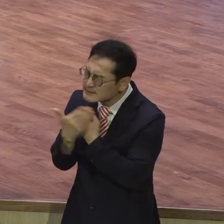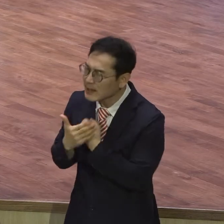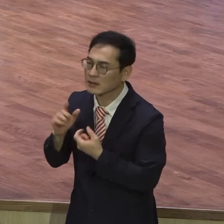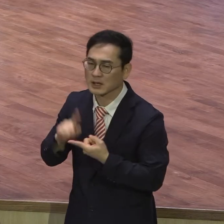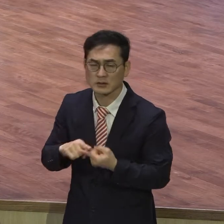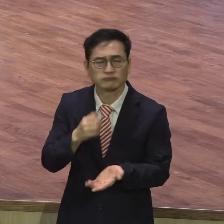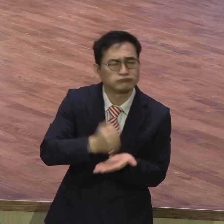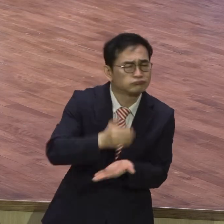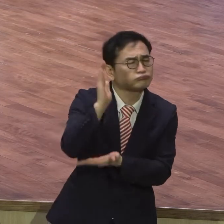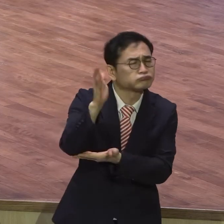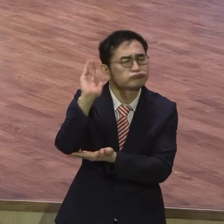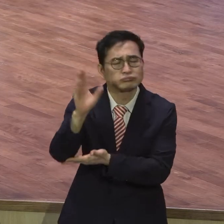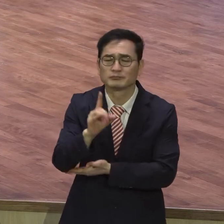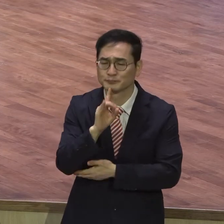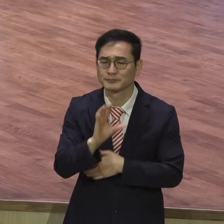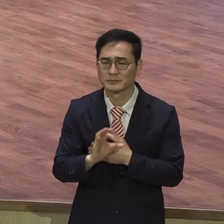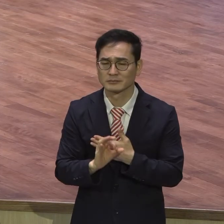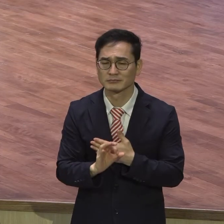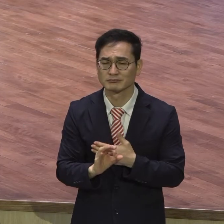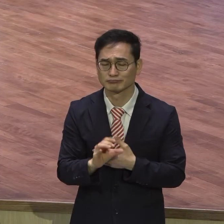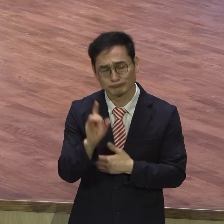체험한 거 그게 정인이잖아요